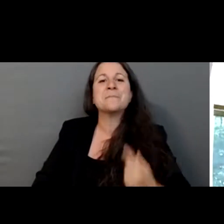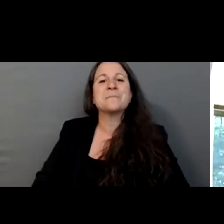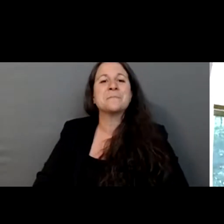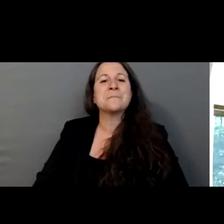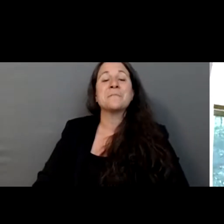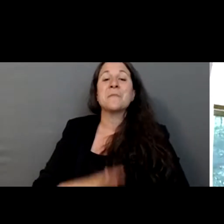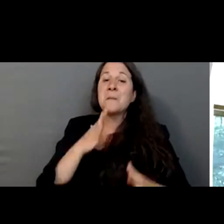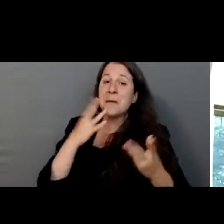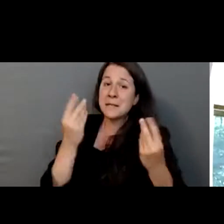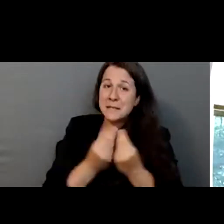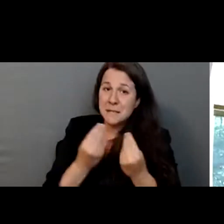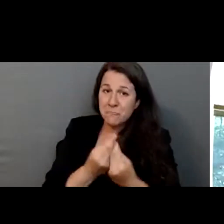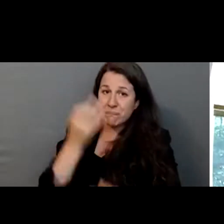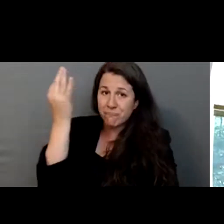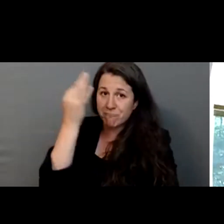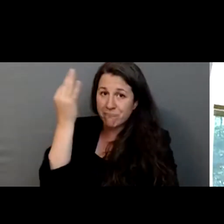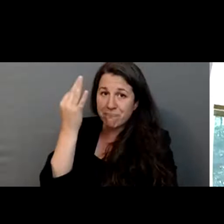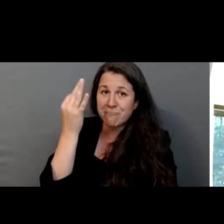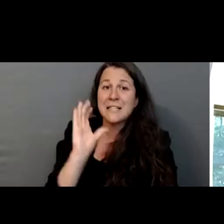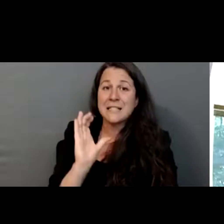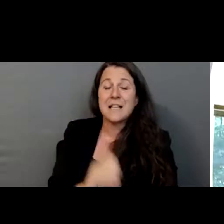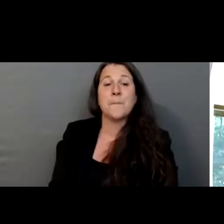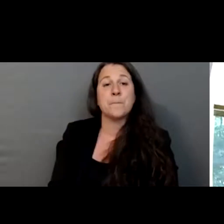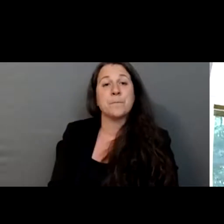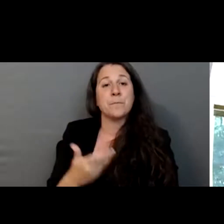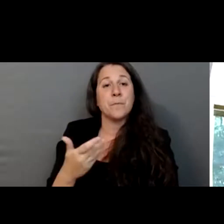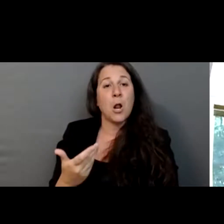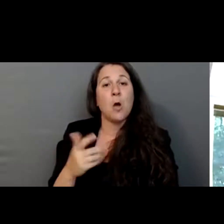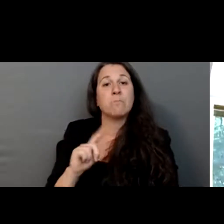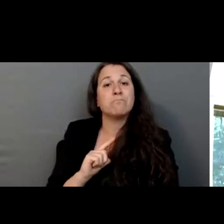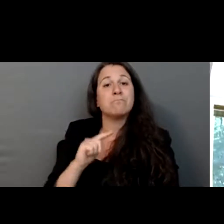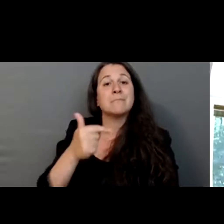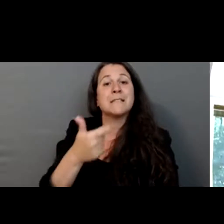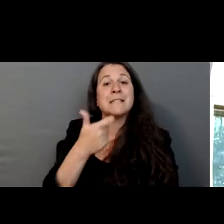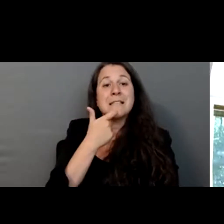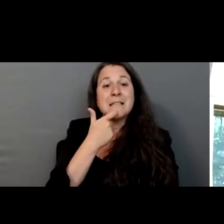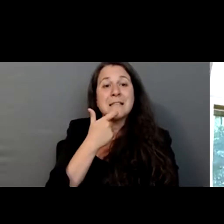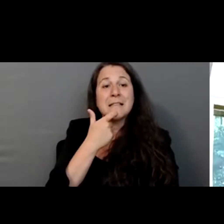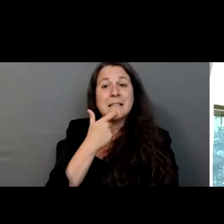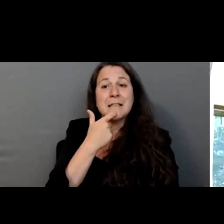belle introduction, Christian. La parole maintenant sera à Karine